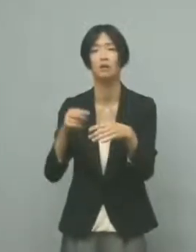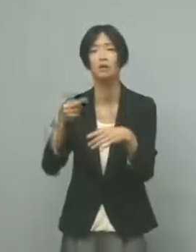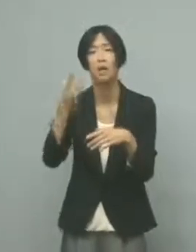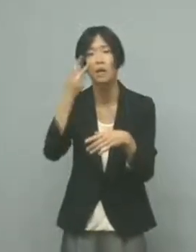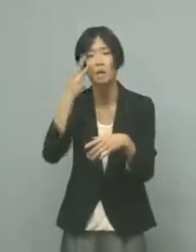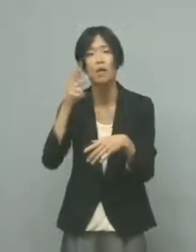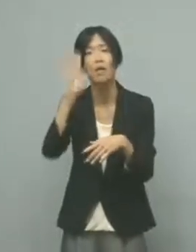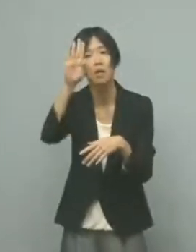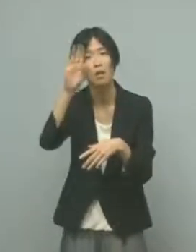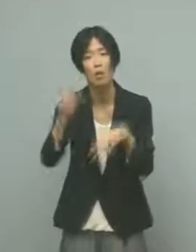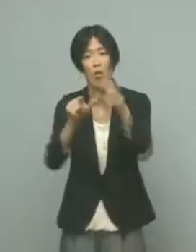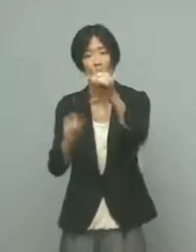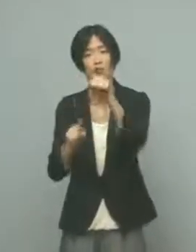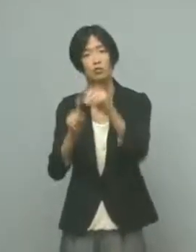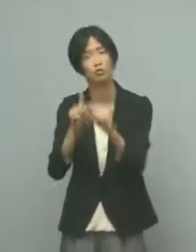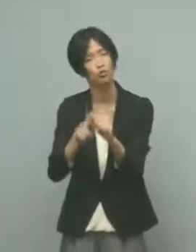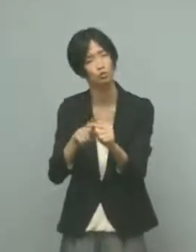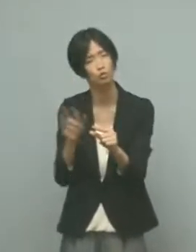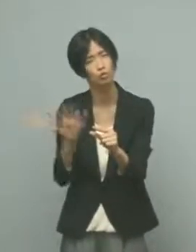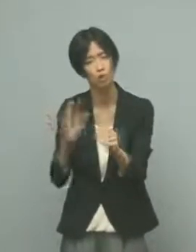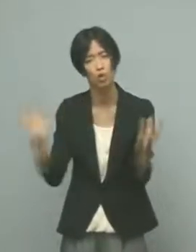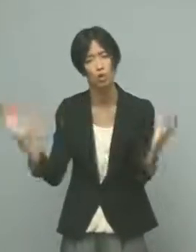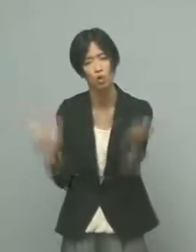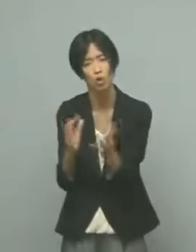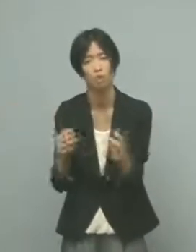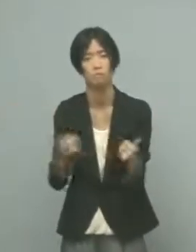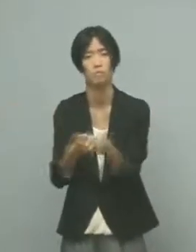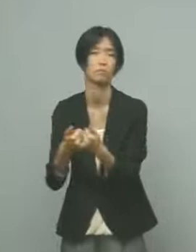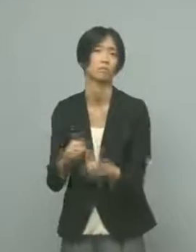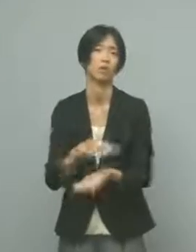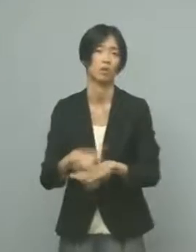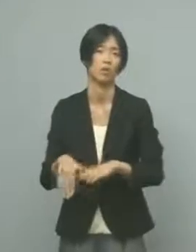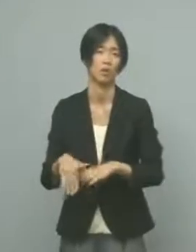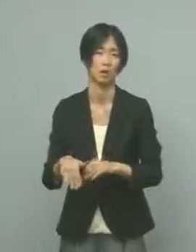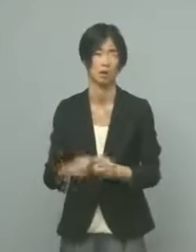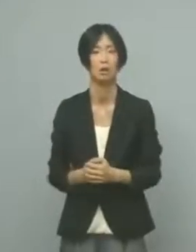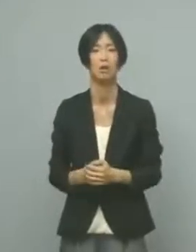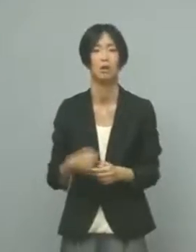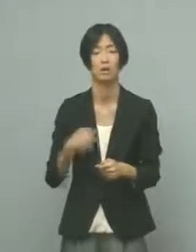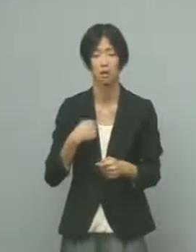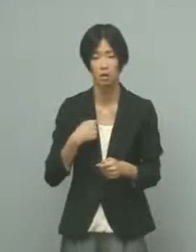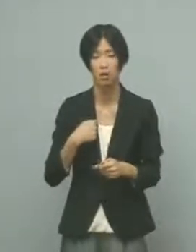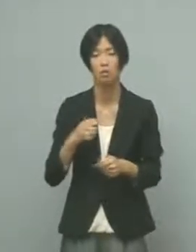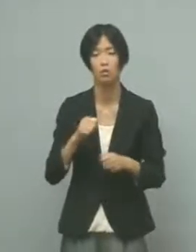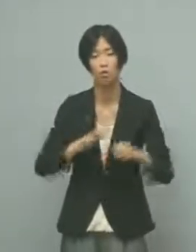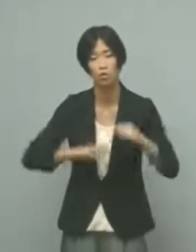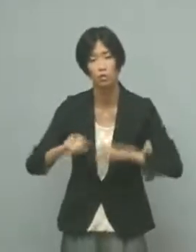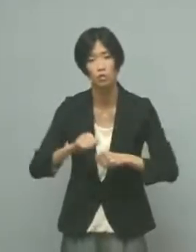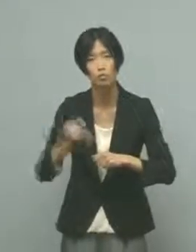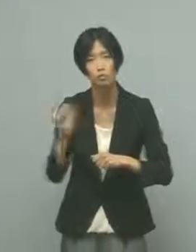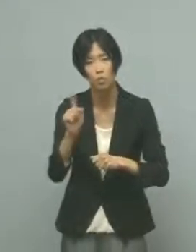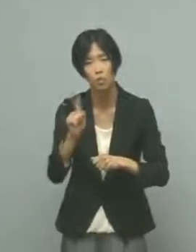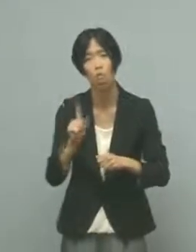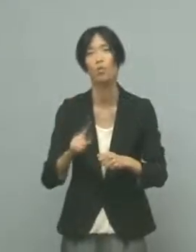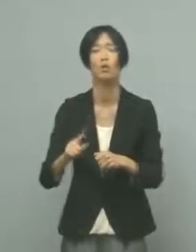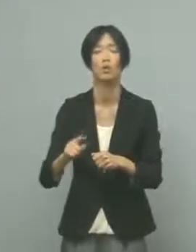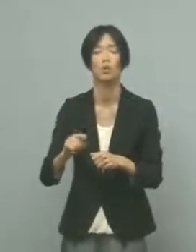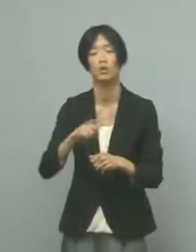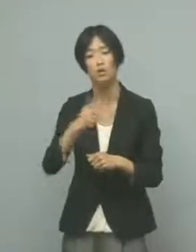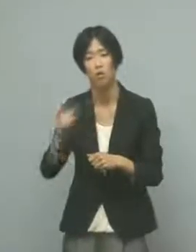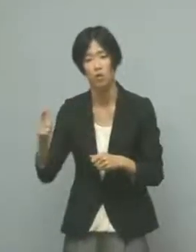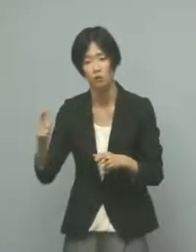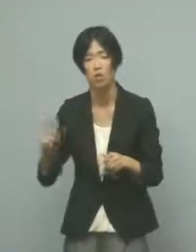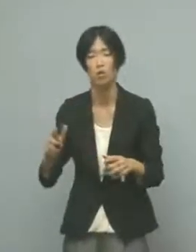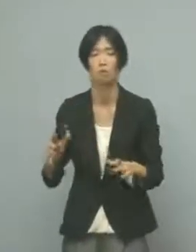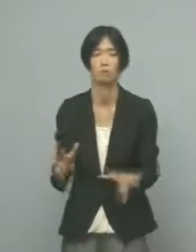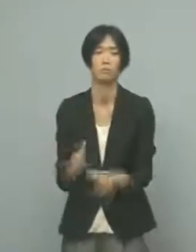を開催をいたしまして、市町村のあるいは私ども県の取り組みなどを取りまとめていきます。 きたいというふ